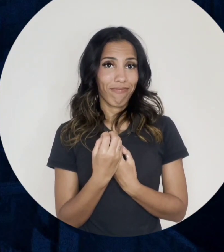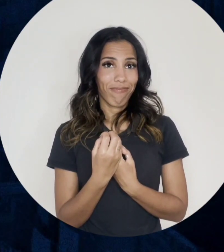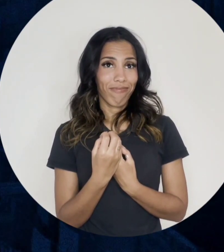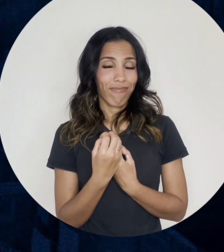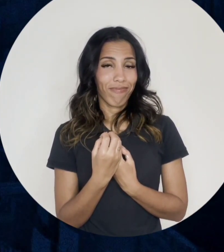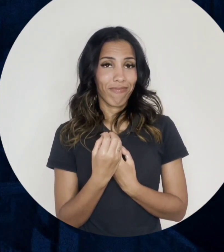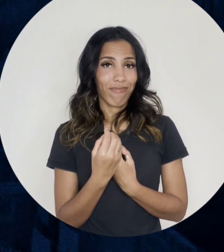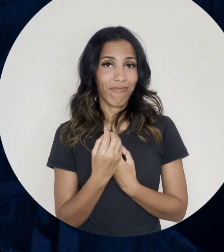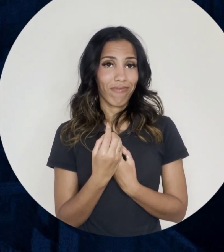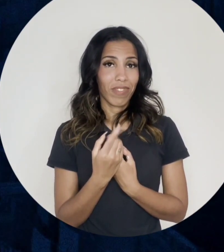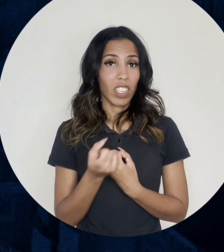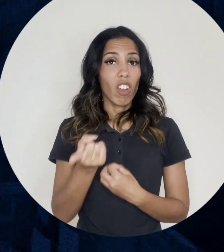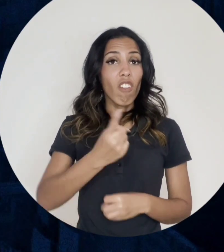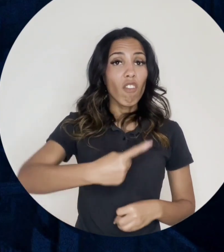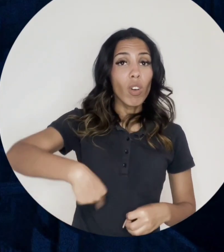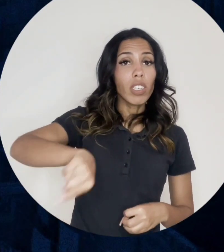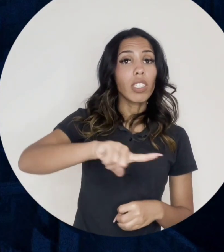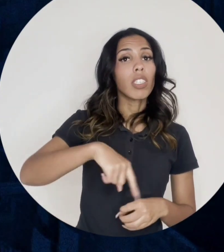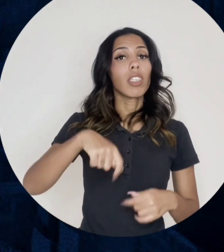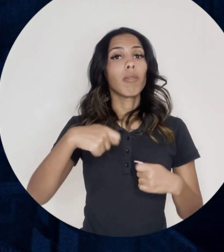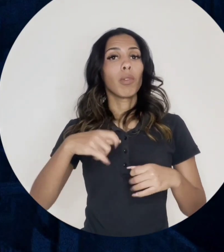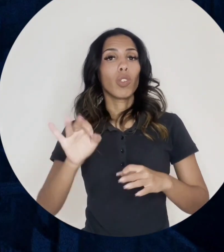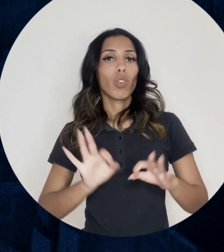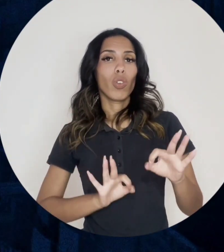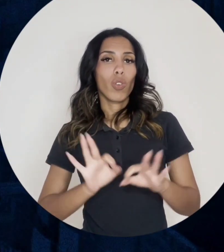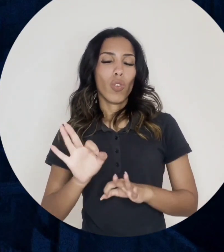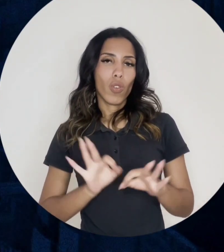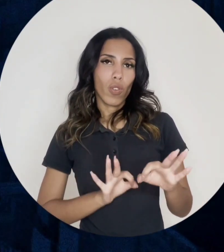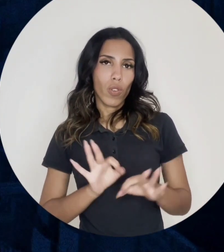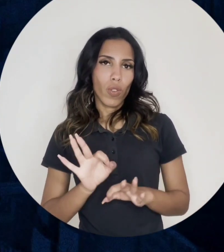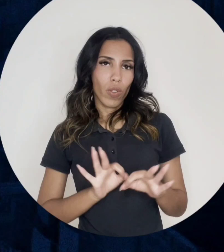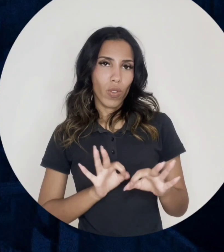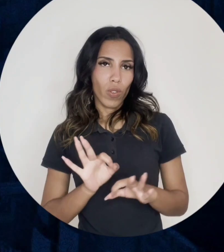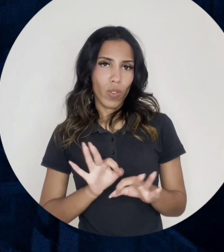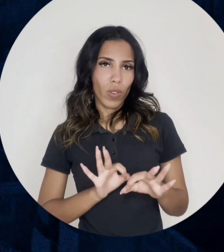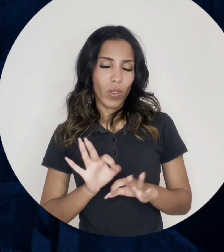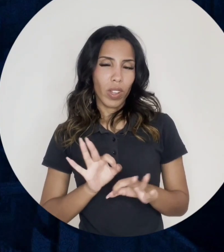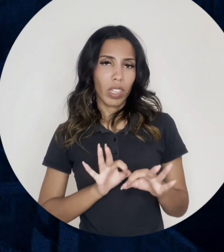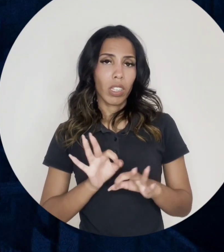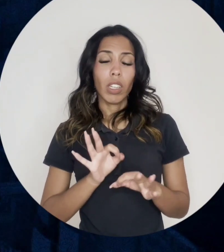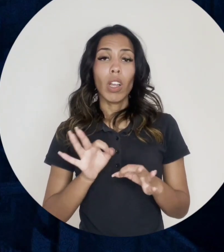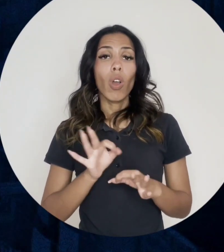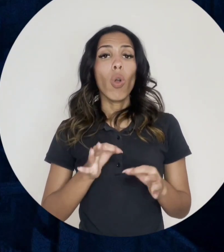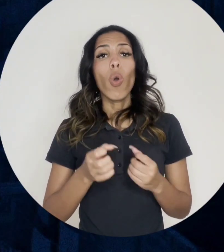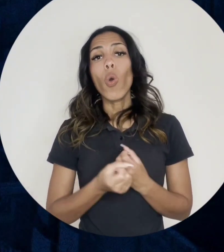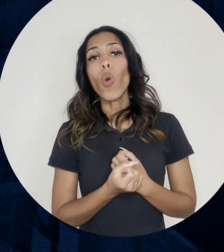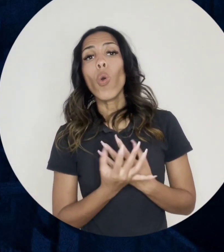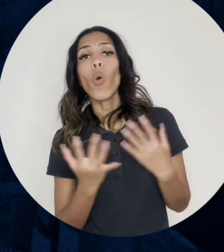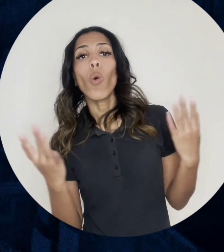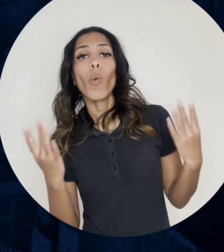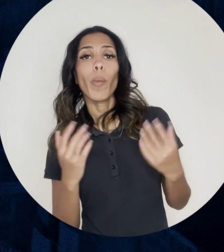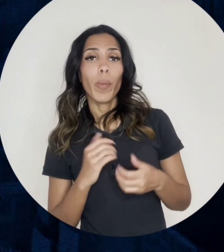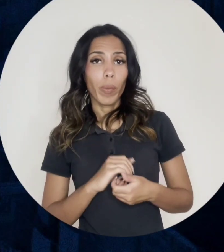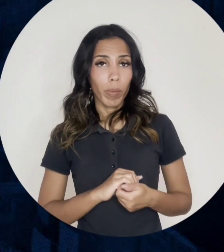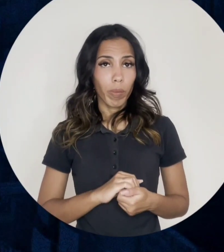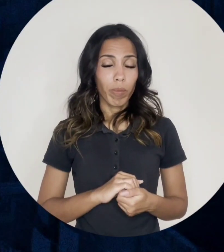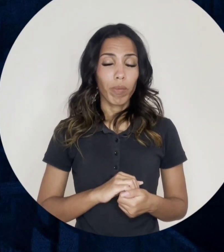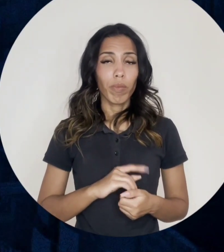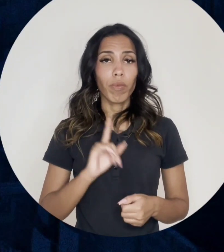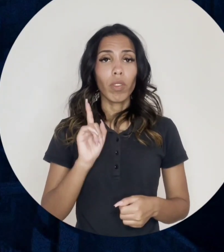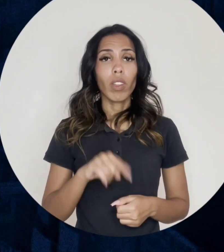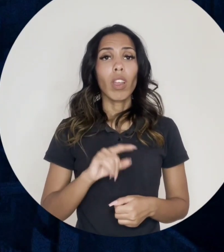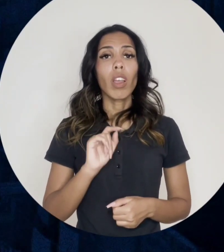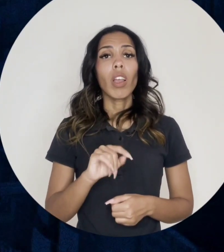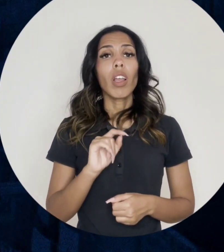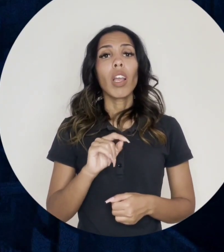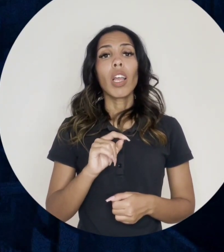vocês têm que se organizar para poder ter alguma coisa. Alguma coisa. Portanto, que aquela questão de me